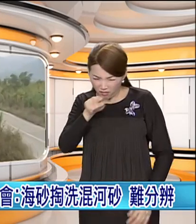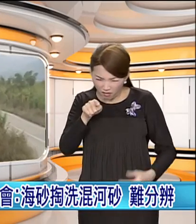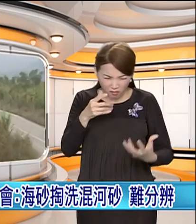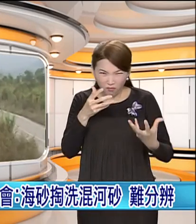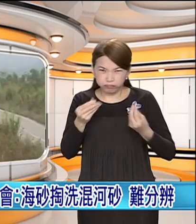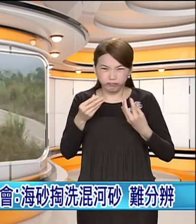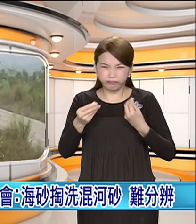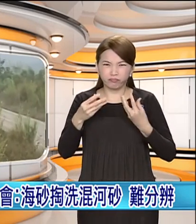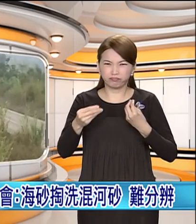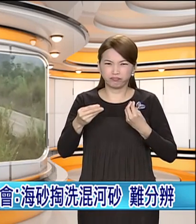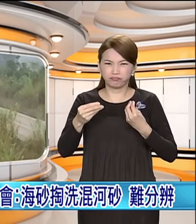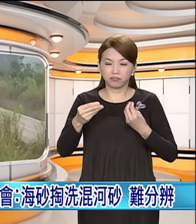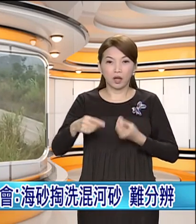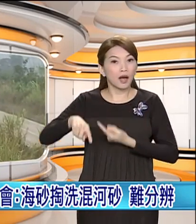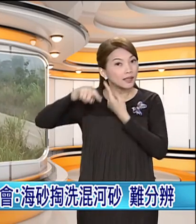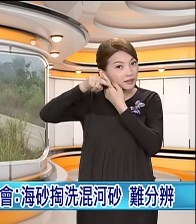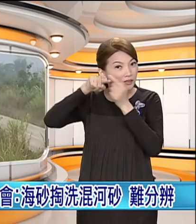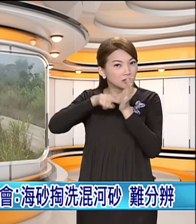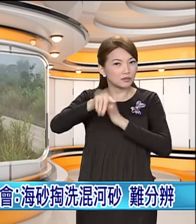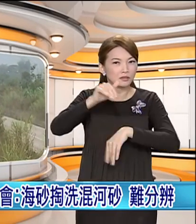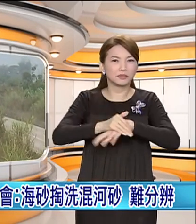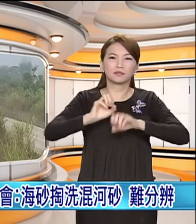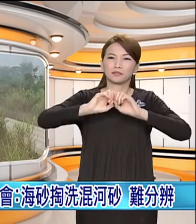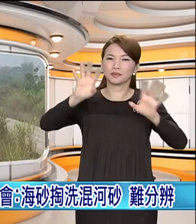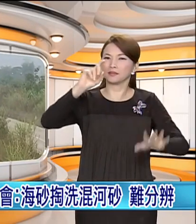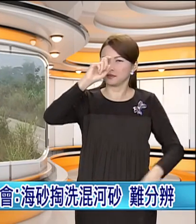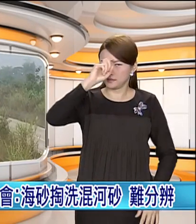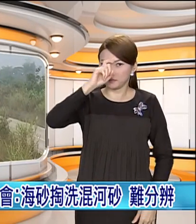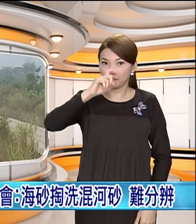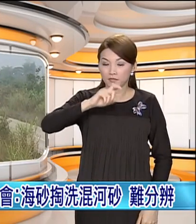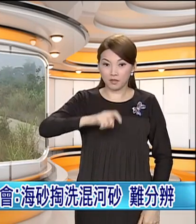源头就开始严加管控。